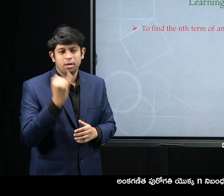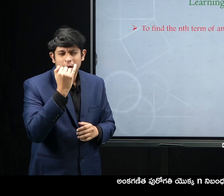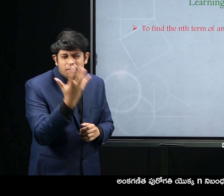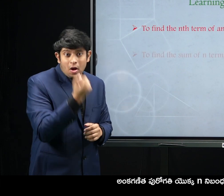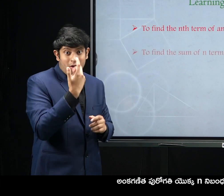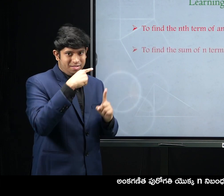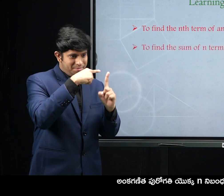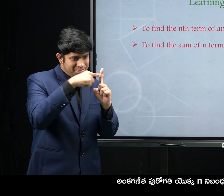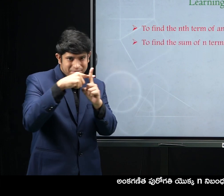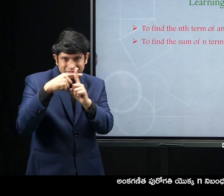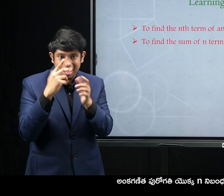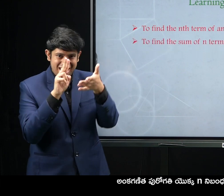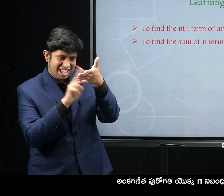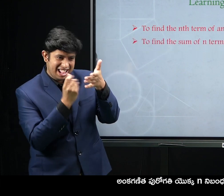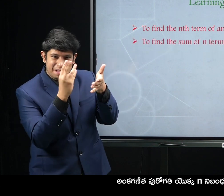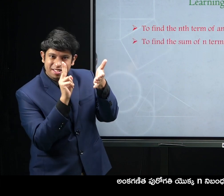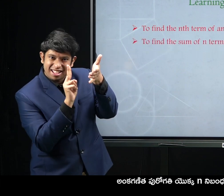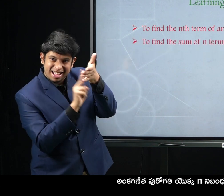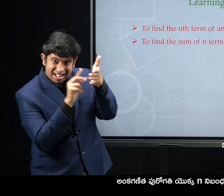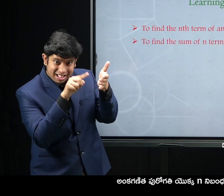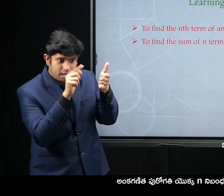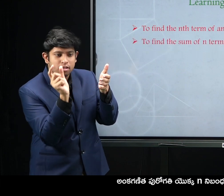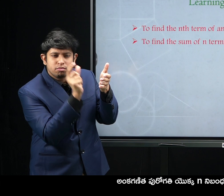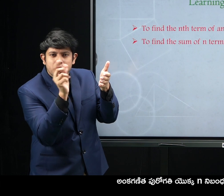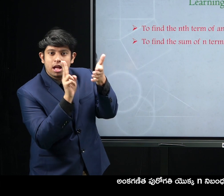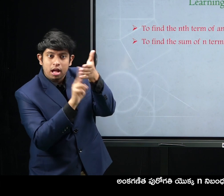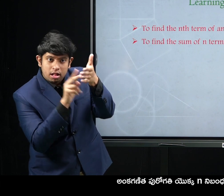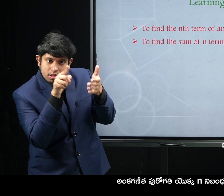అంకగణిత పురోగతి యొక్క n నిబంధనల మొత్తాన్ని కనుగొనడానికి.